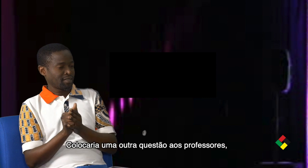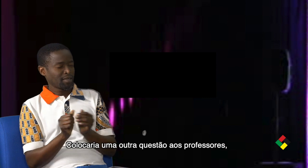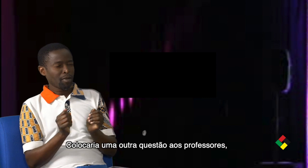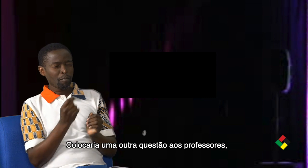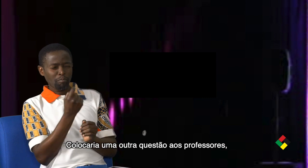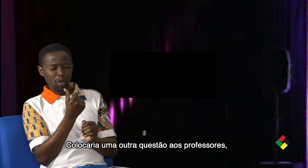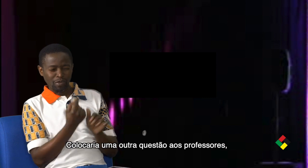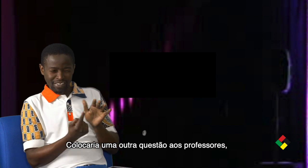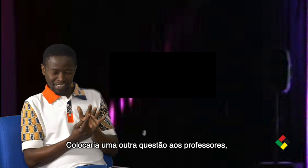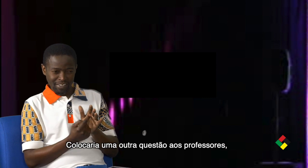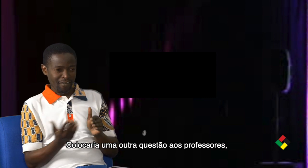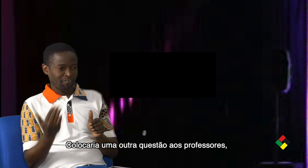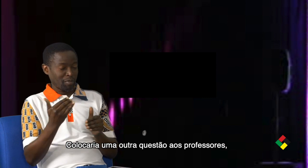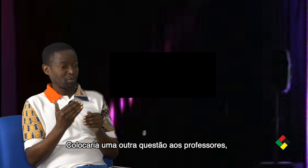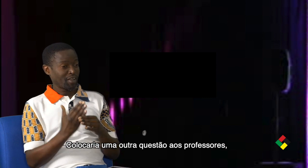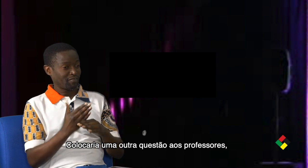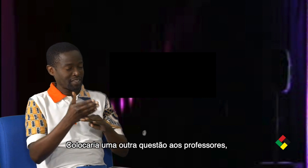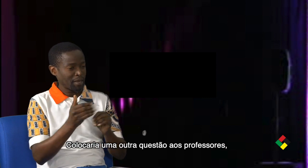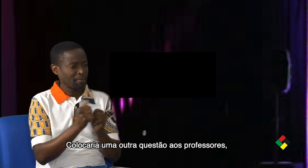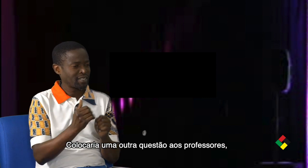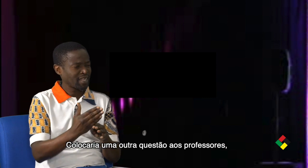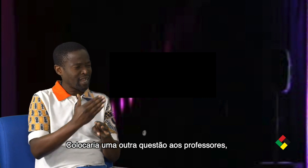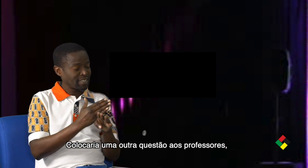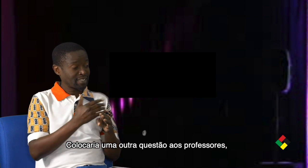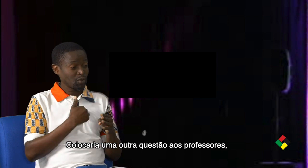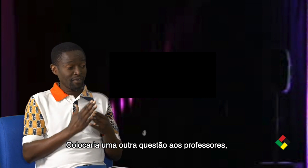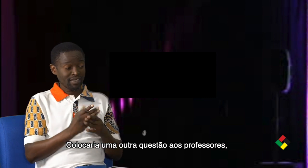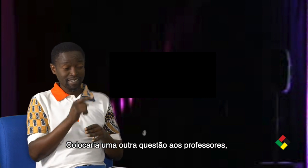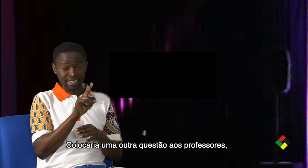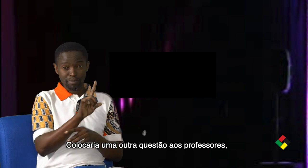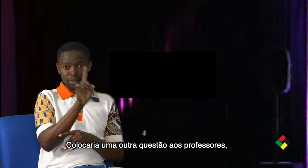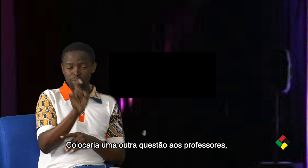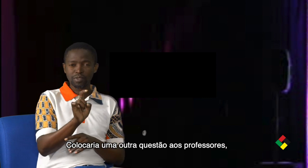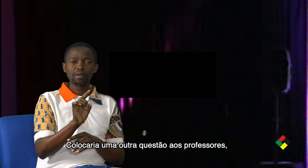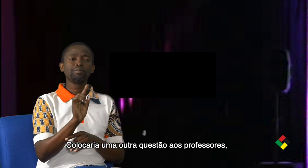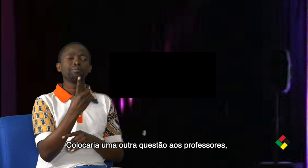E fazer uma outra questão para professores,